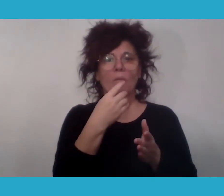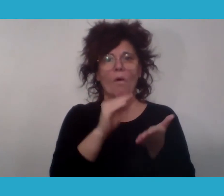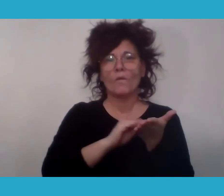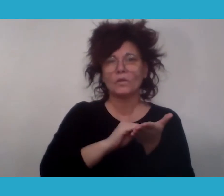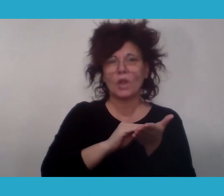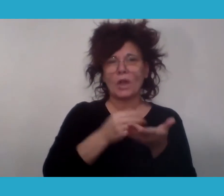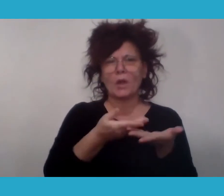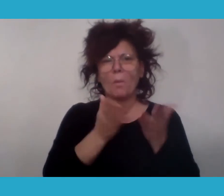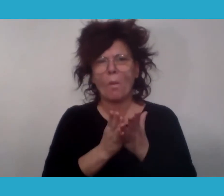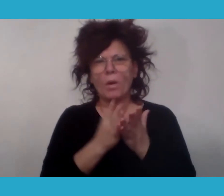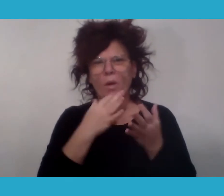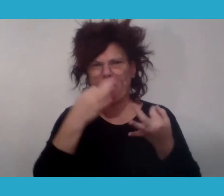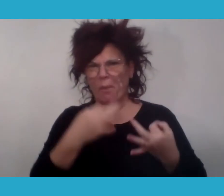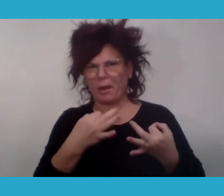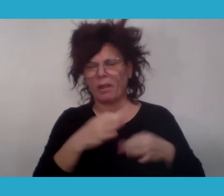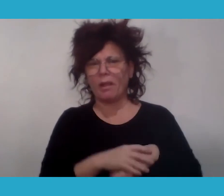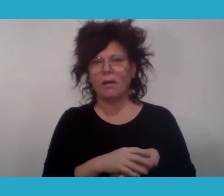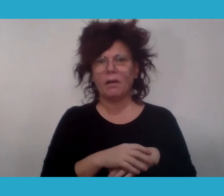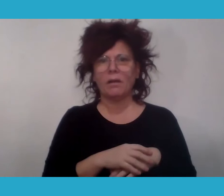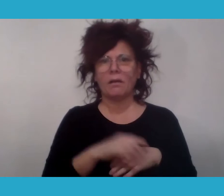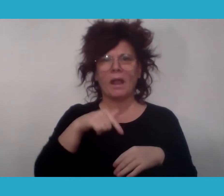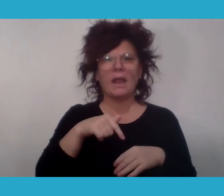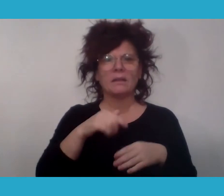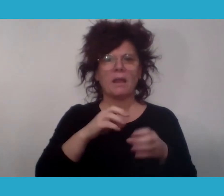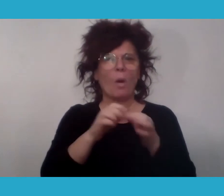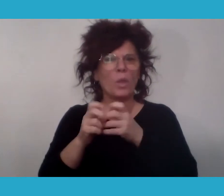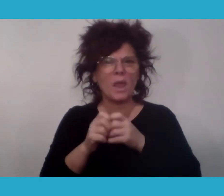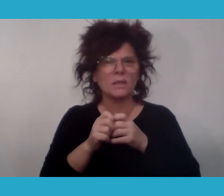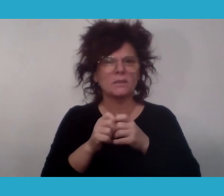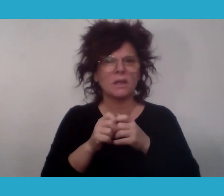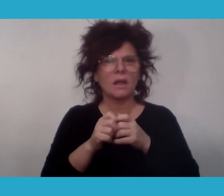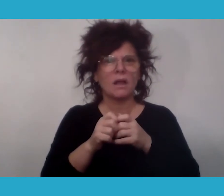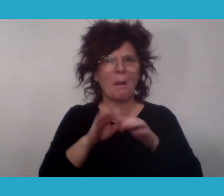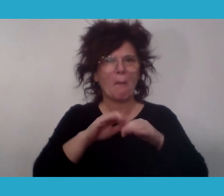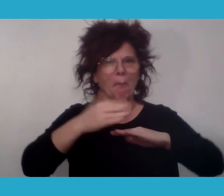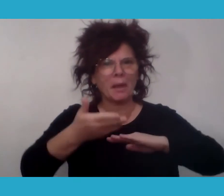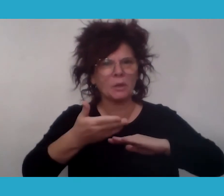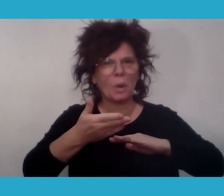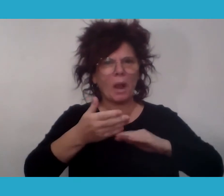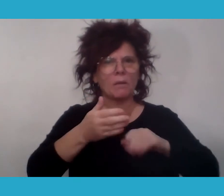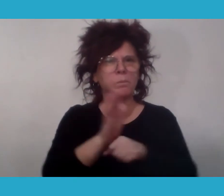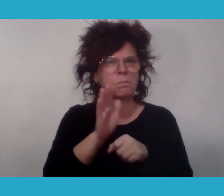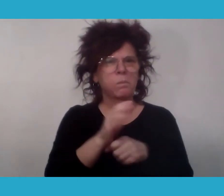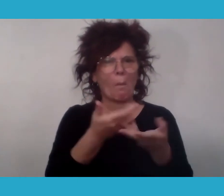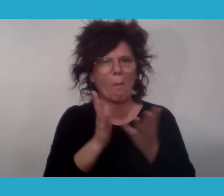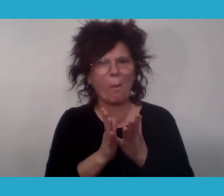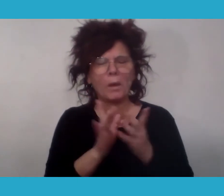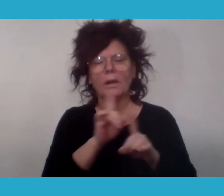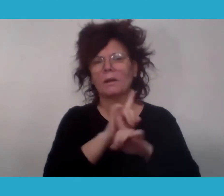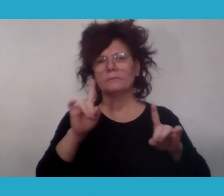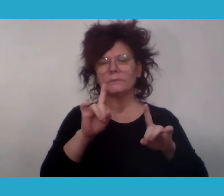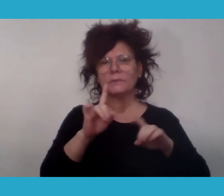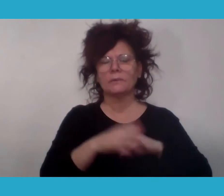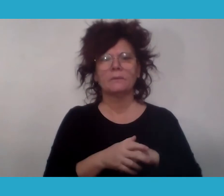dice, es pública si es virtual. Una gran parte de los ciudadanos, aún manejando